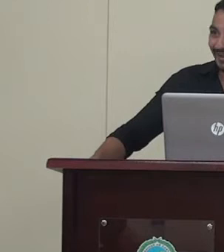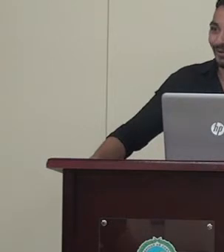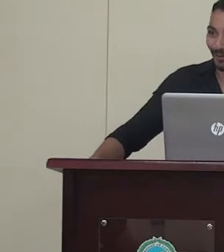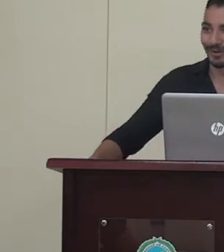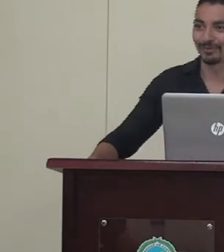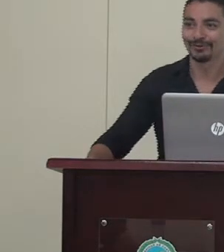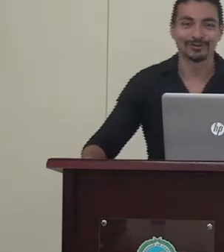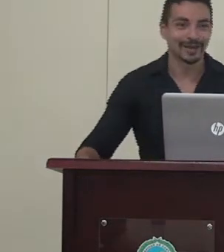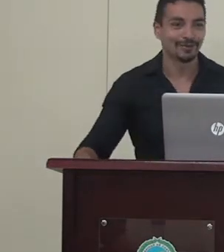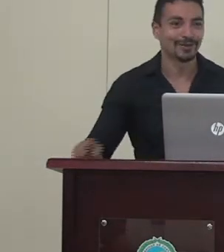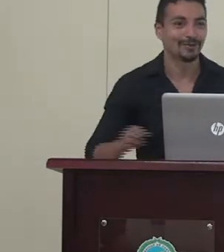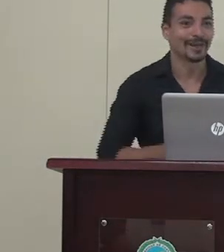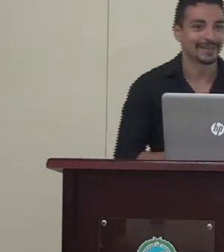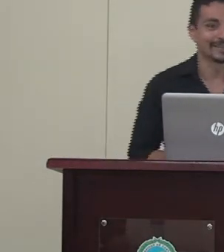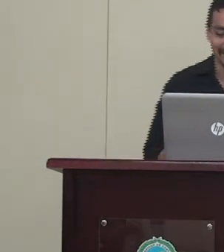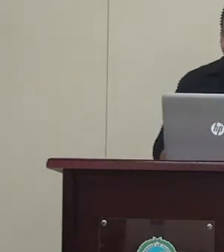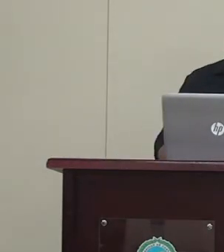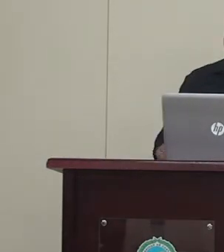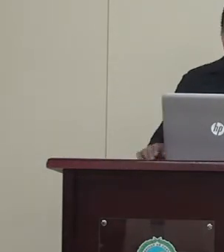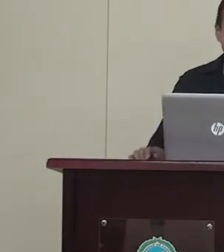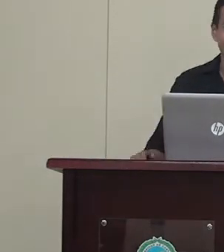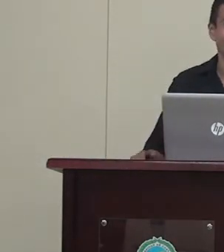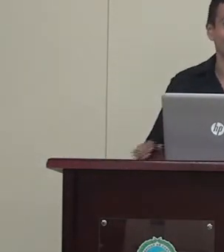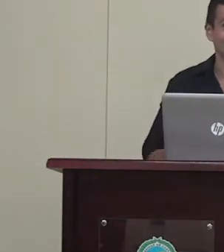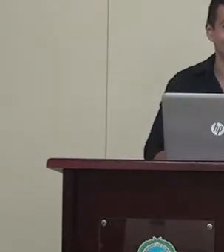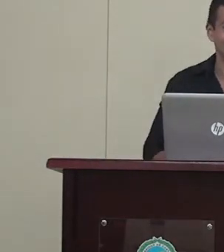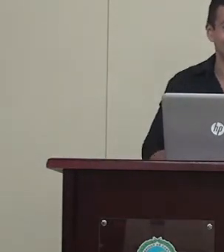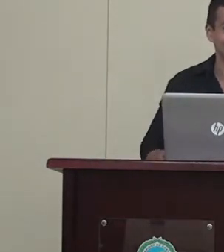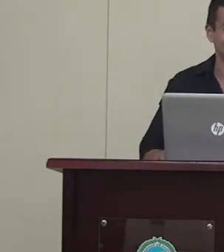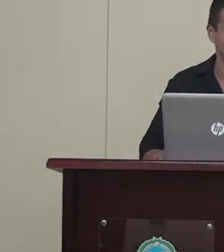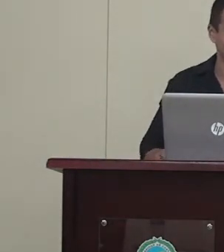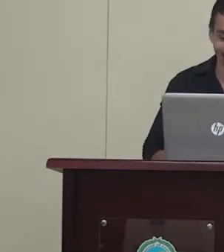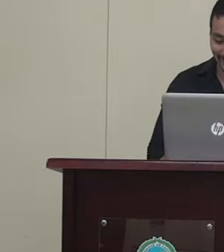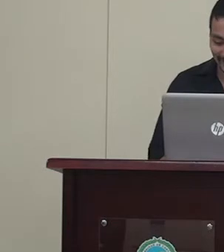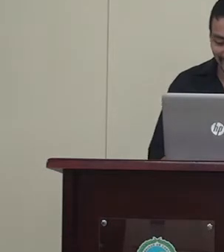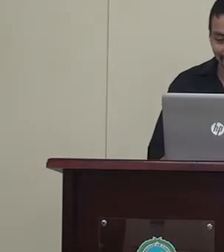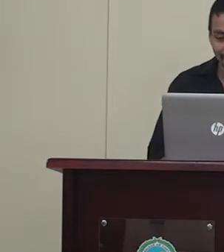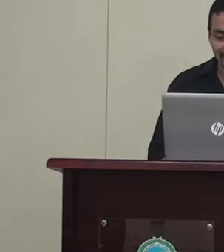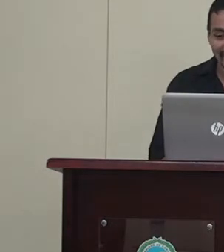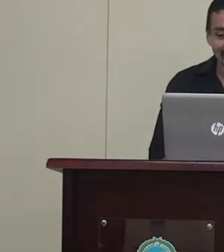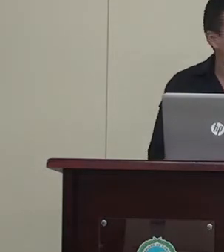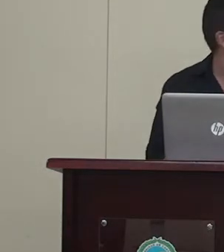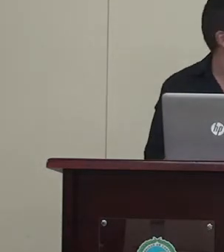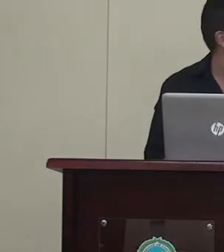minorizadas, como se ha puesto, digamos, de moda de la sociolingüística de la consideración catalana,